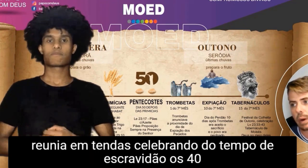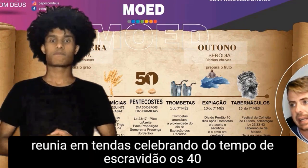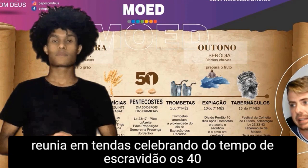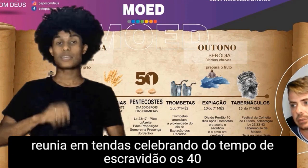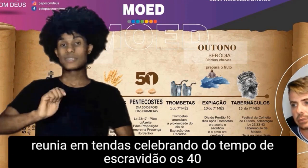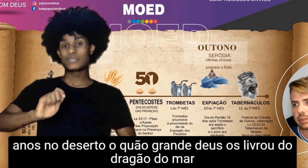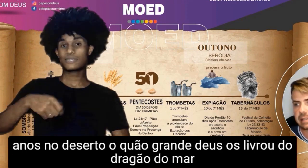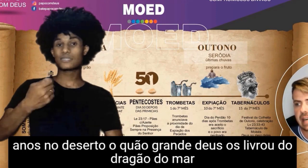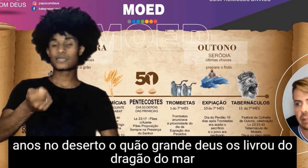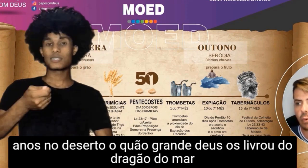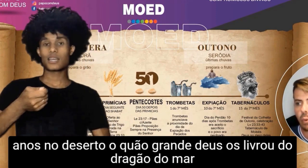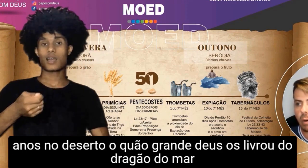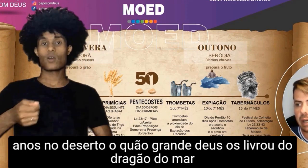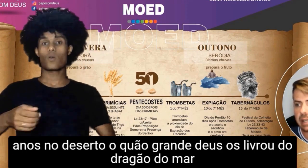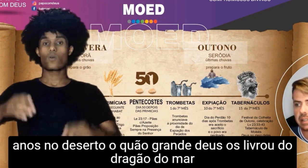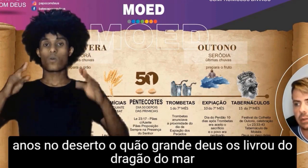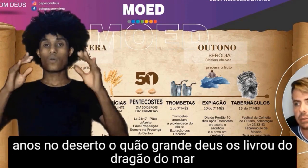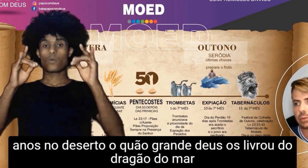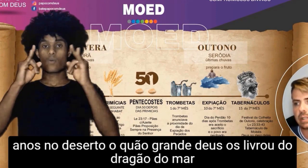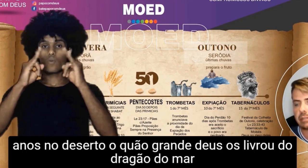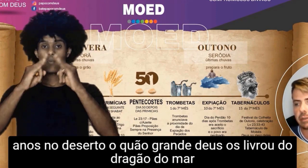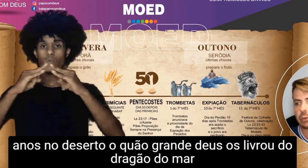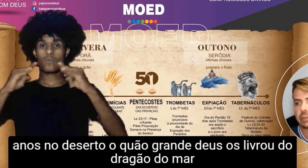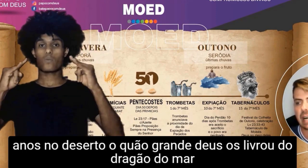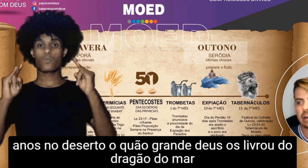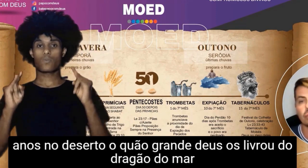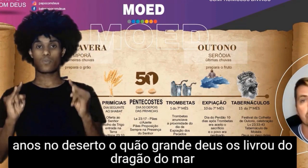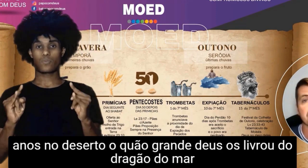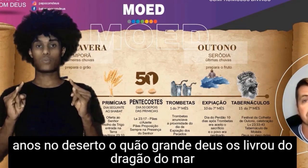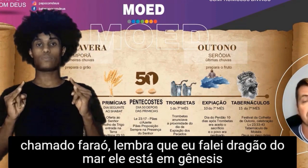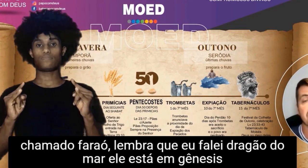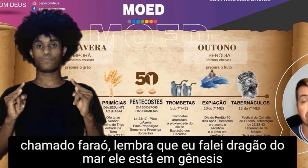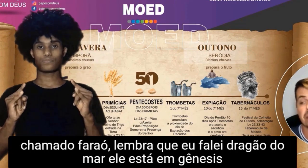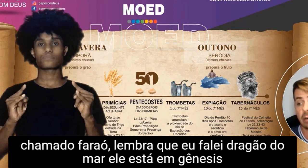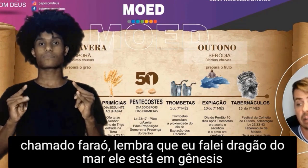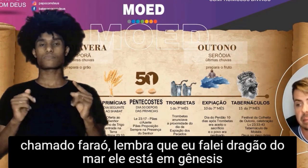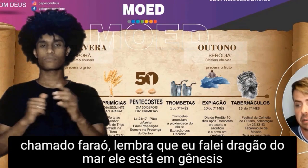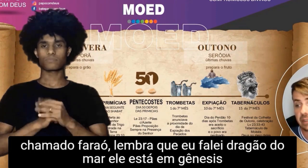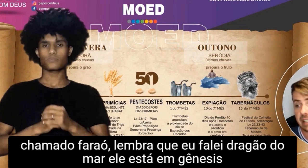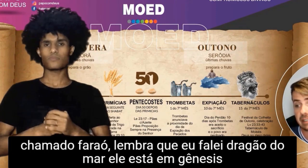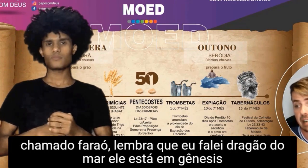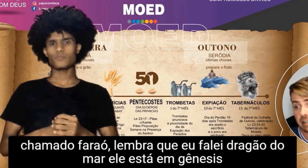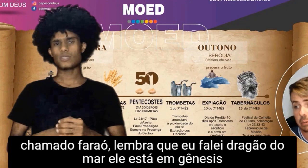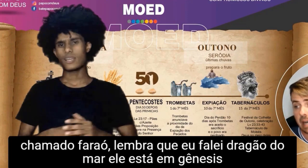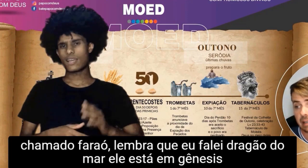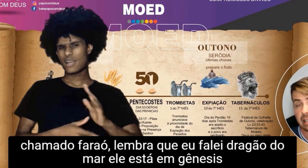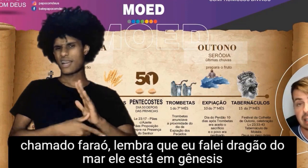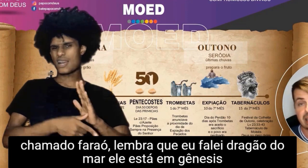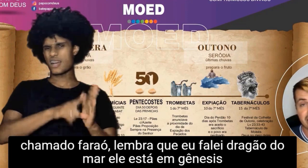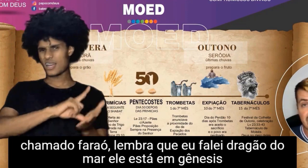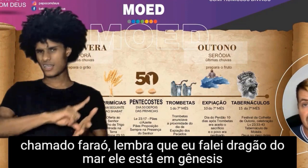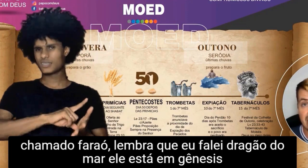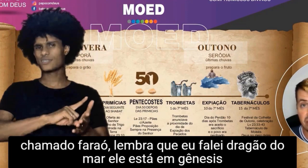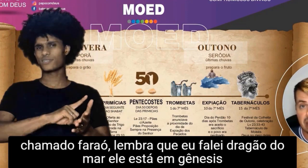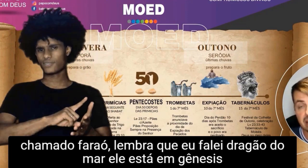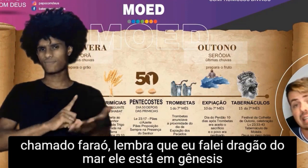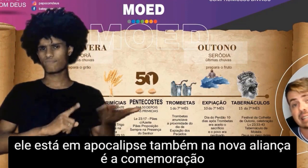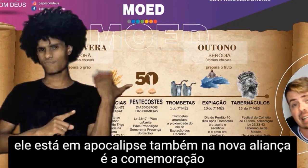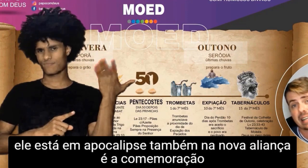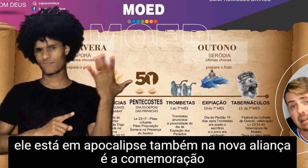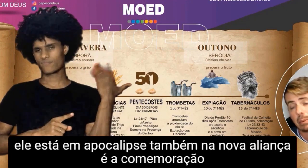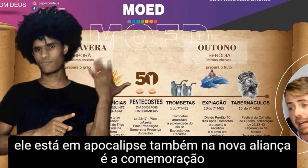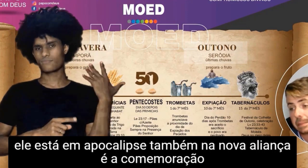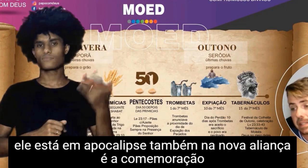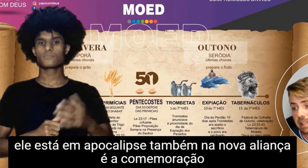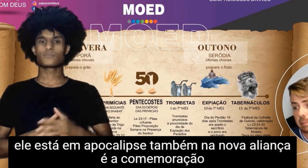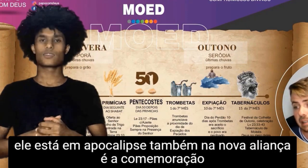escravidão, os 40 anos no deserto, o quão grande Deus os livrou do dragão do mar chamado Faraó. Lembra que eu falei? Dragão do mar. Ele está lá em Gênesis, ele